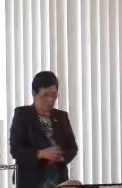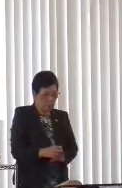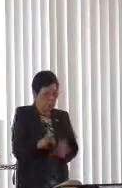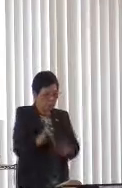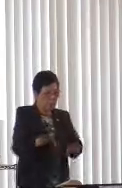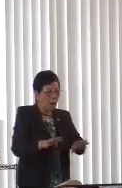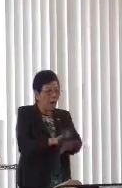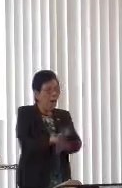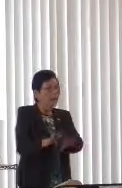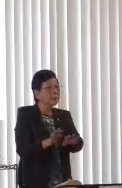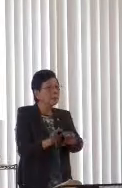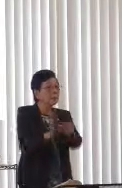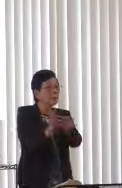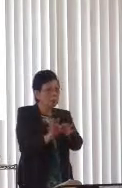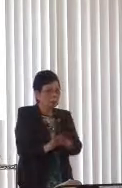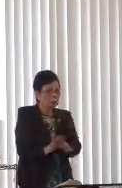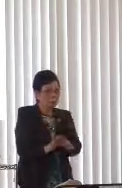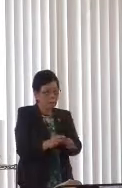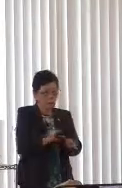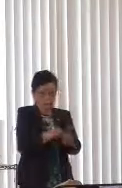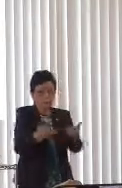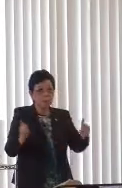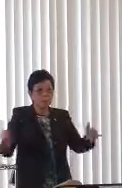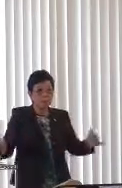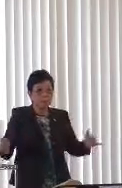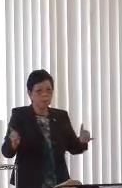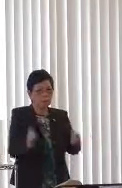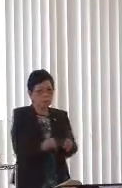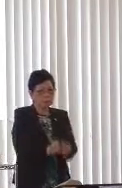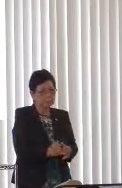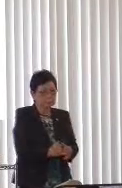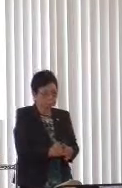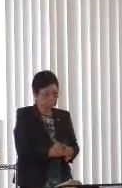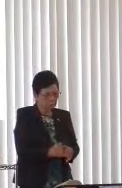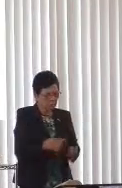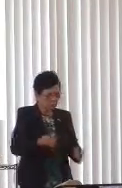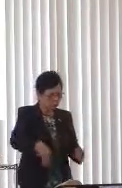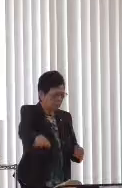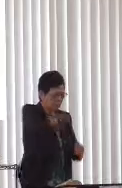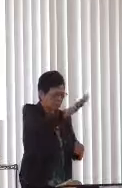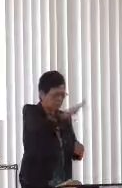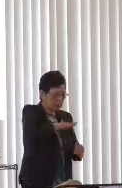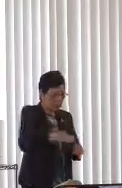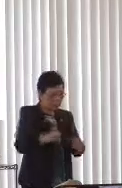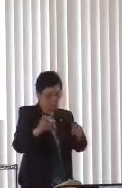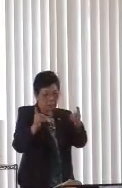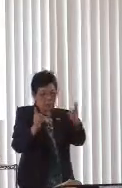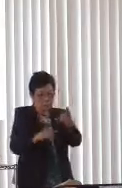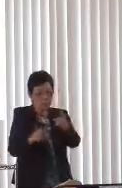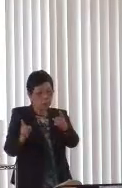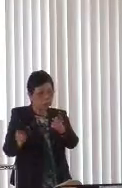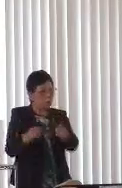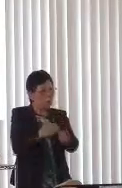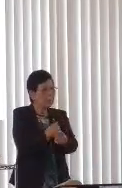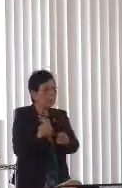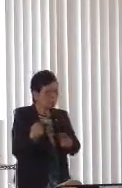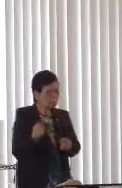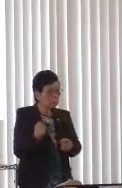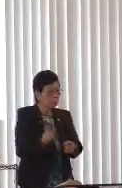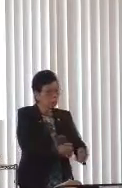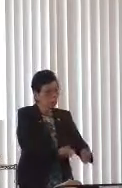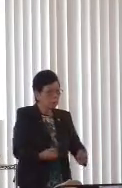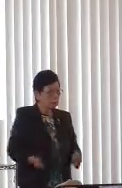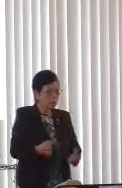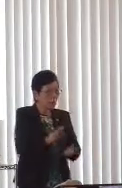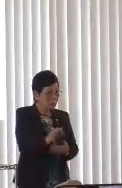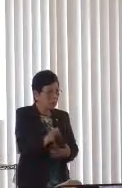愛によって人々に私たちそれぞれにできる犠牲を払い、